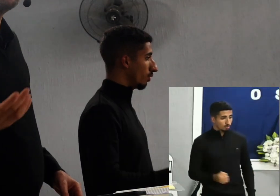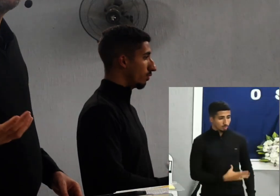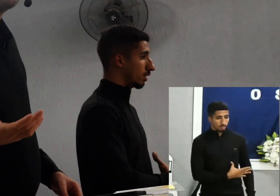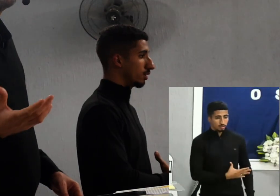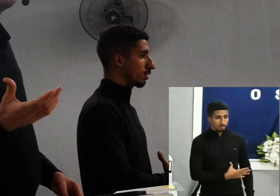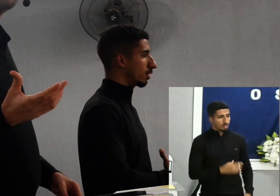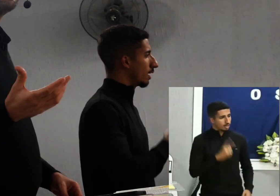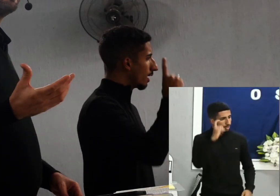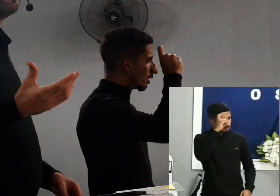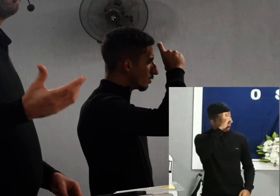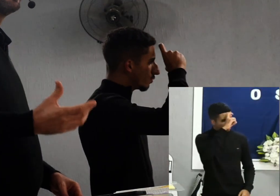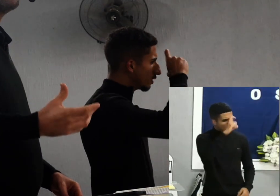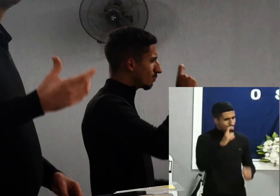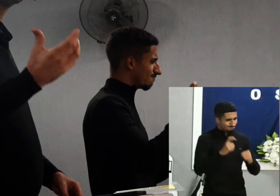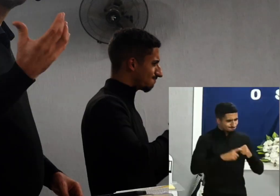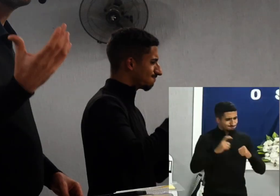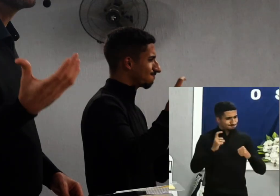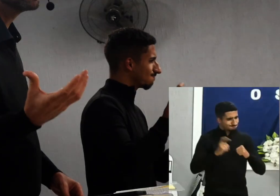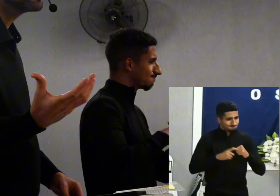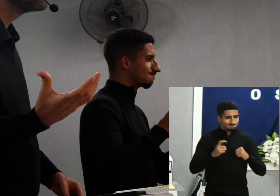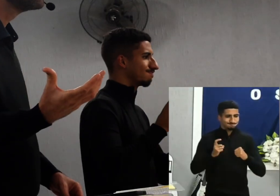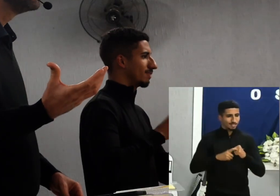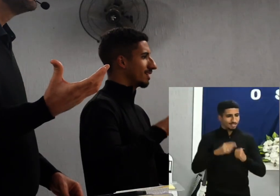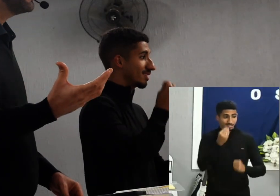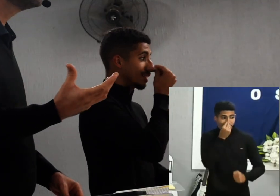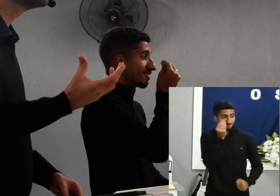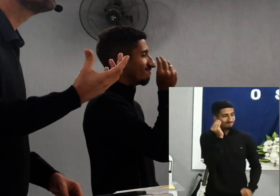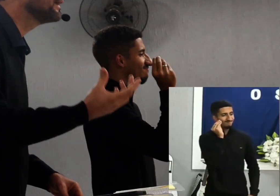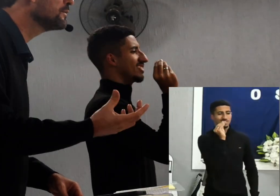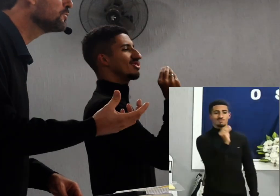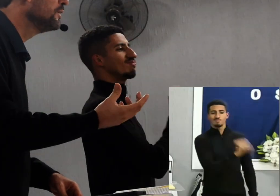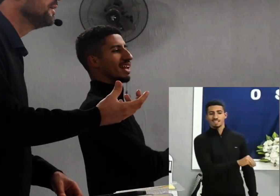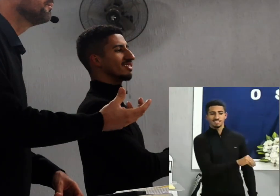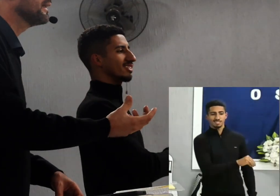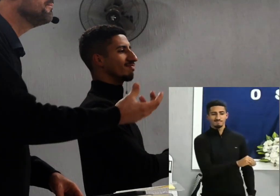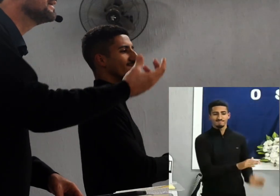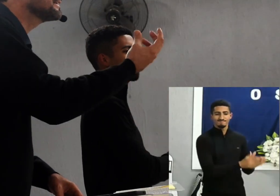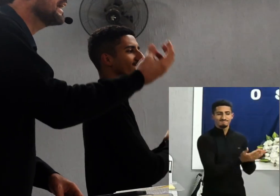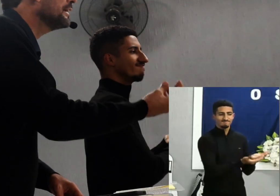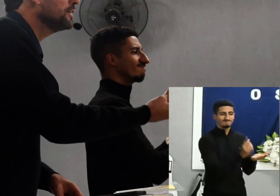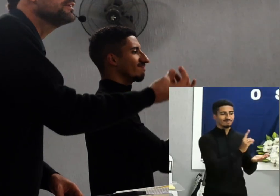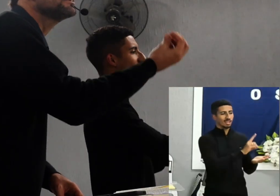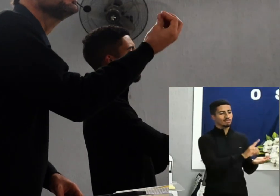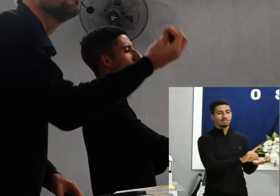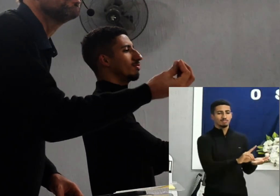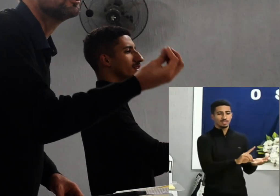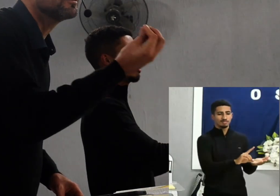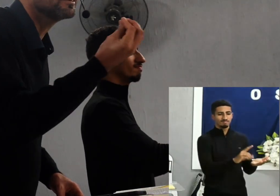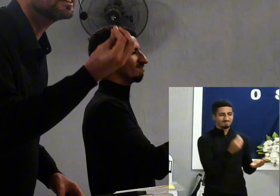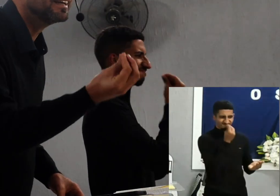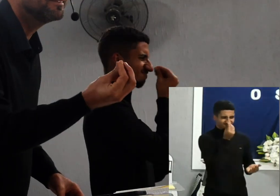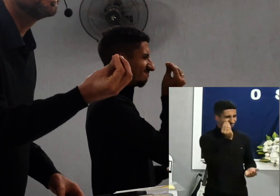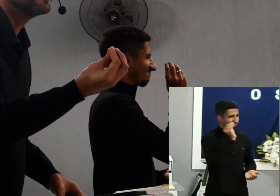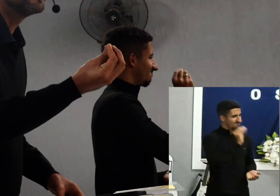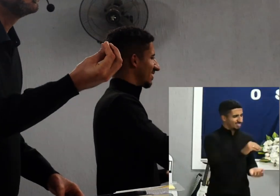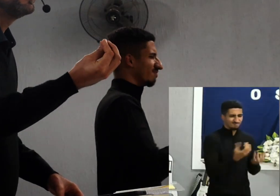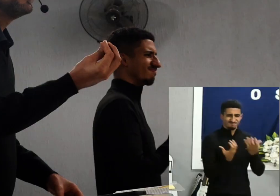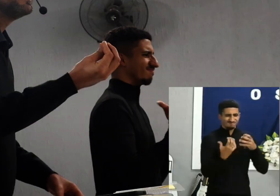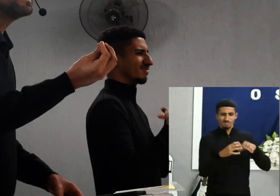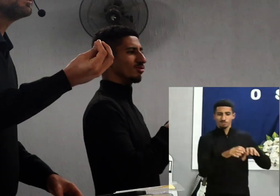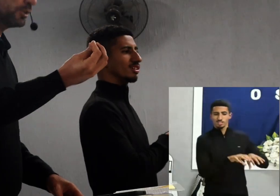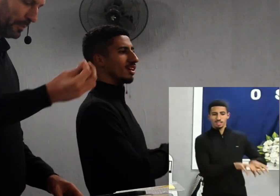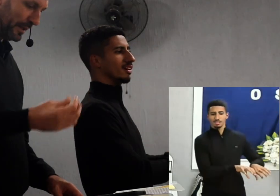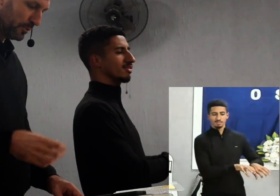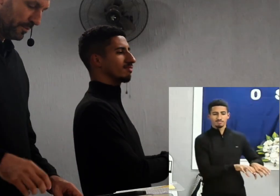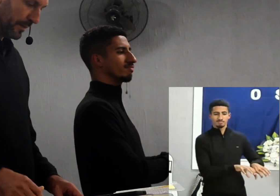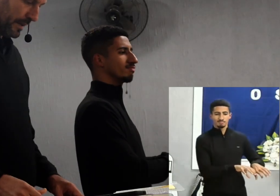Por quê? Porque há desprezo. Há desprezo pela mensagem simples do Evangelho.